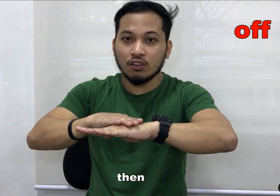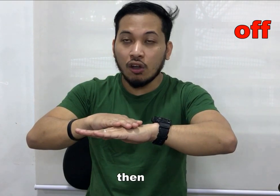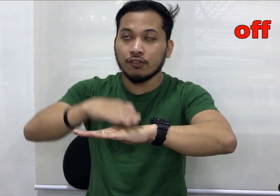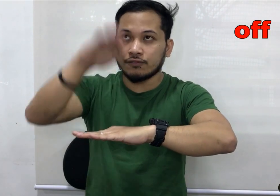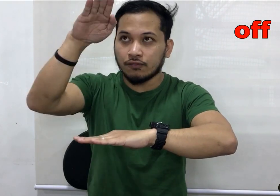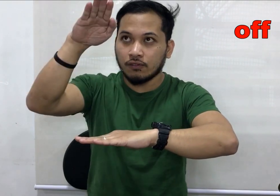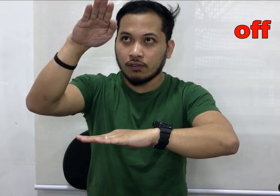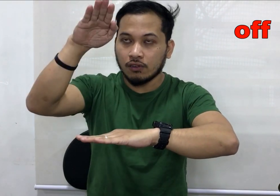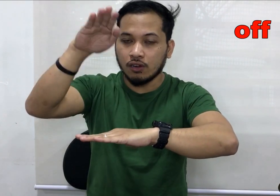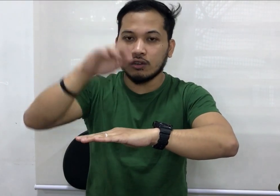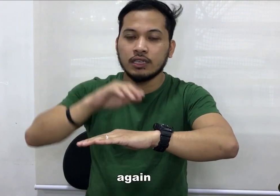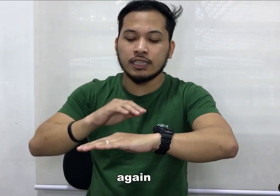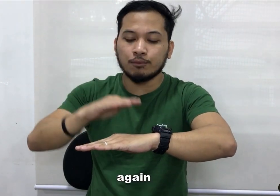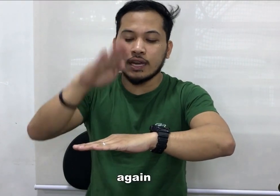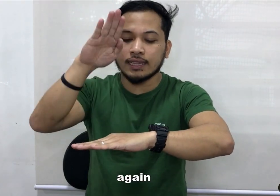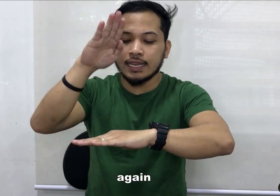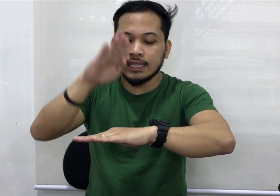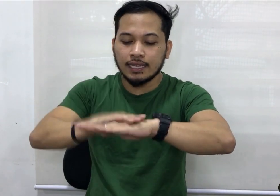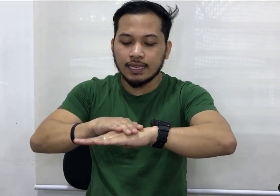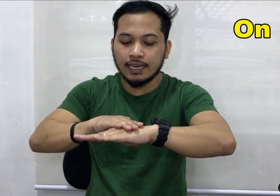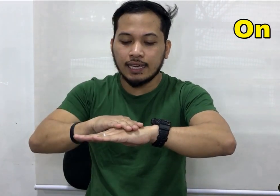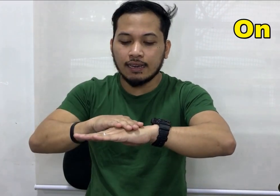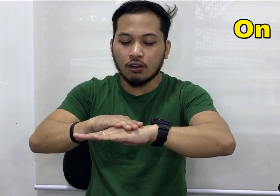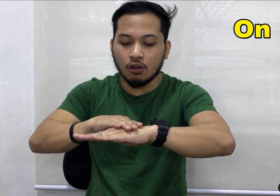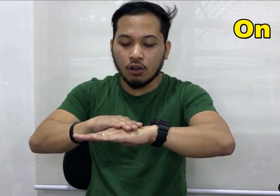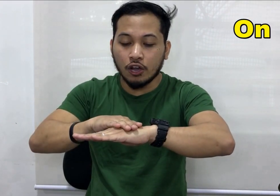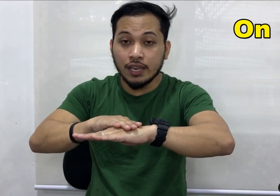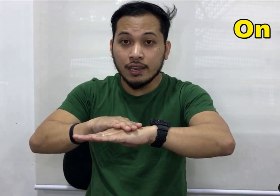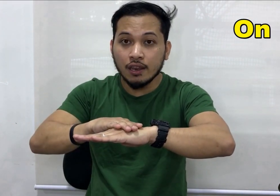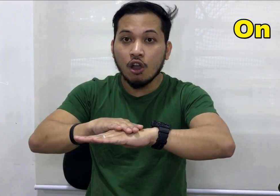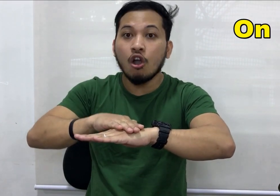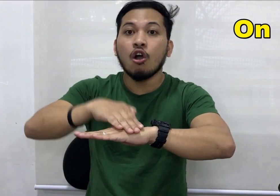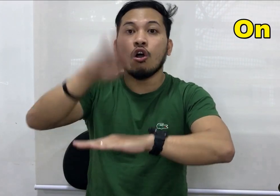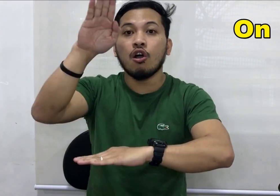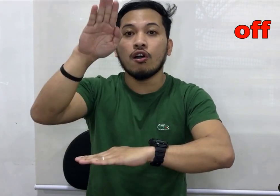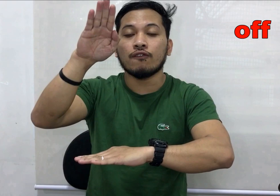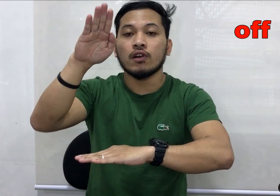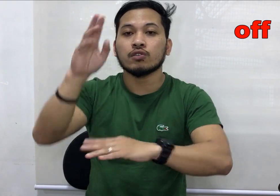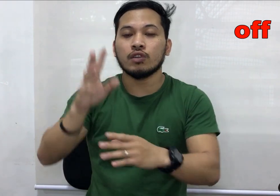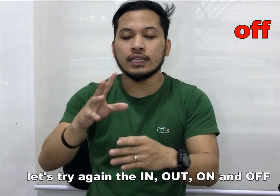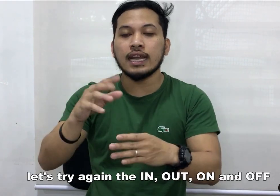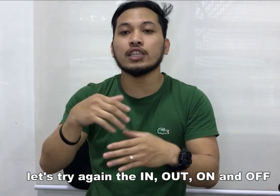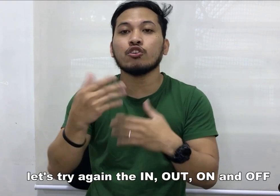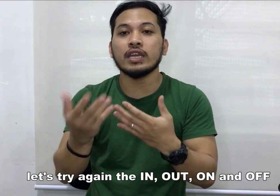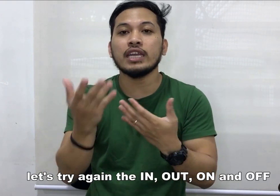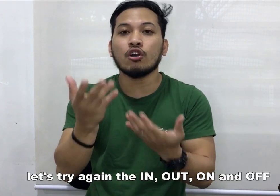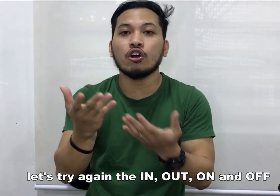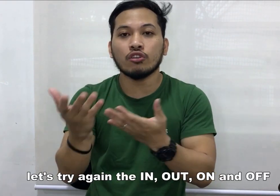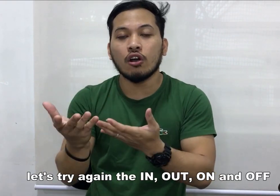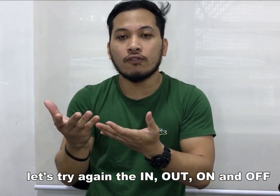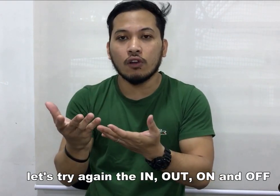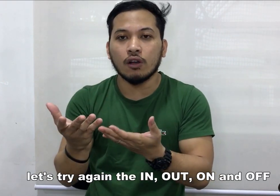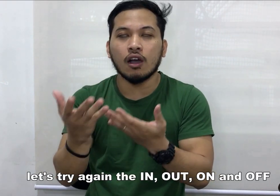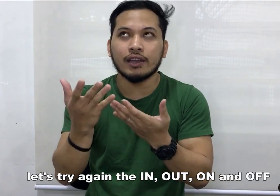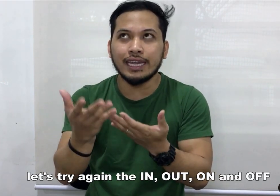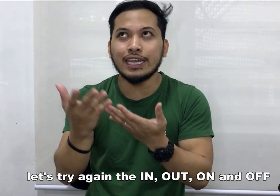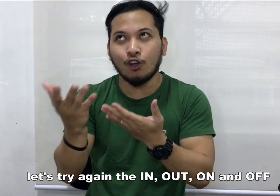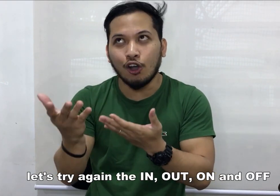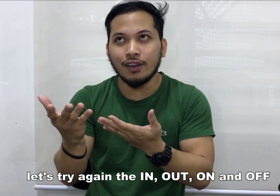Then, off. O, ulitin po natin. In, on, off. So, ulitin natin yung in, on, off, o, in, on.